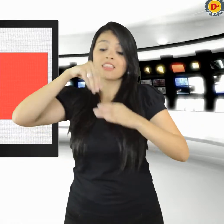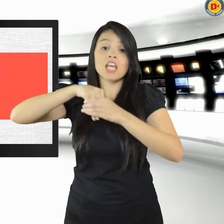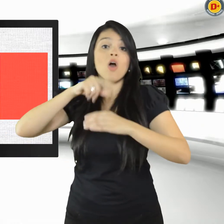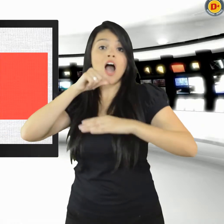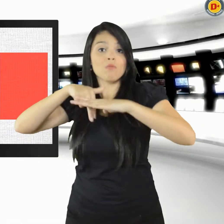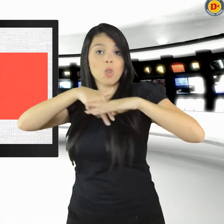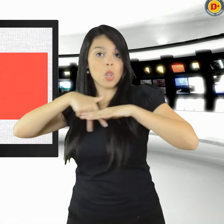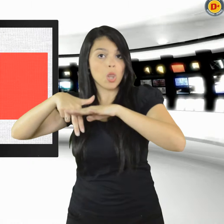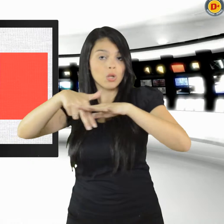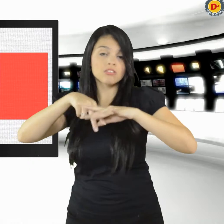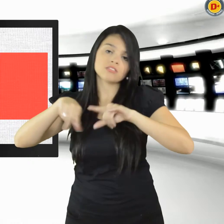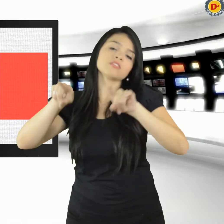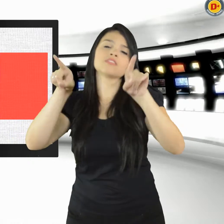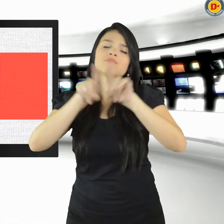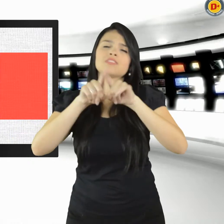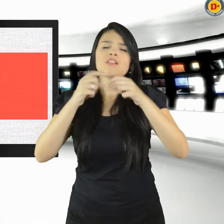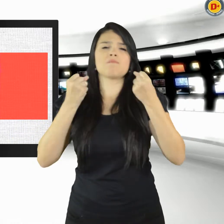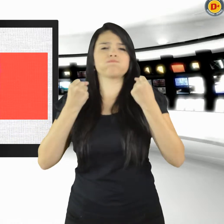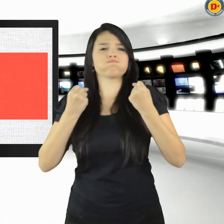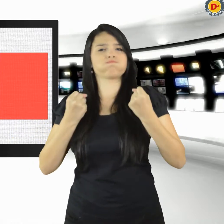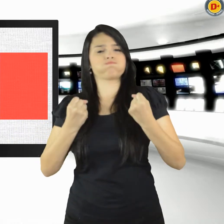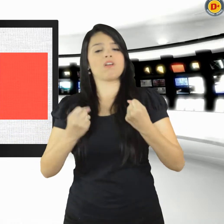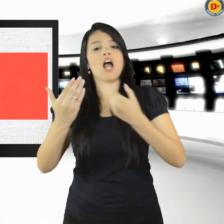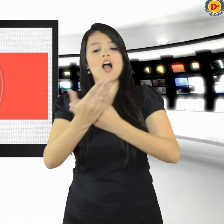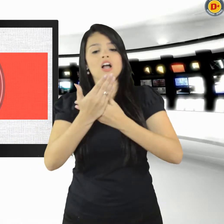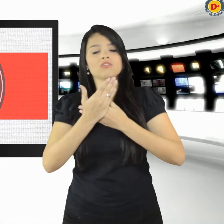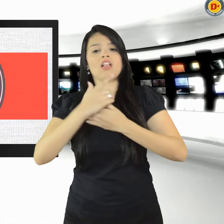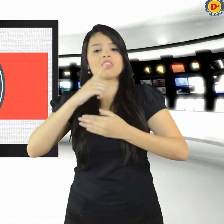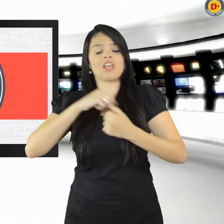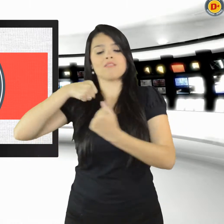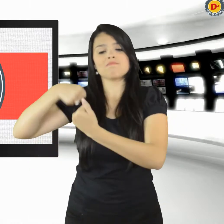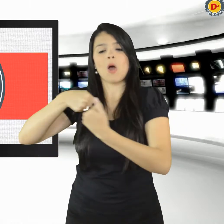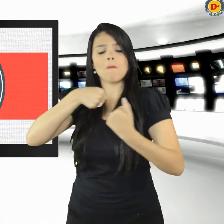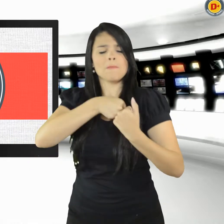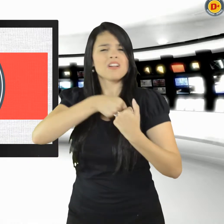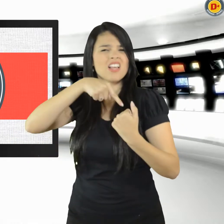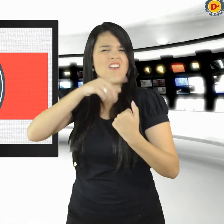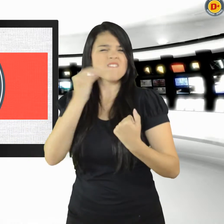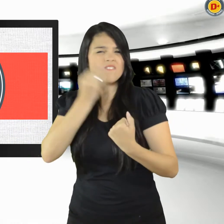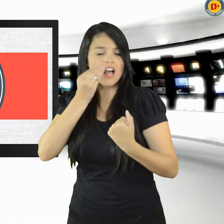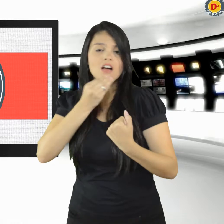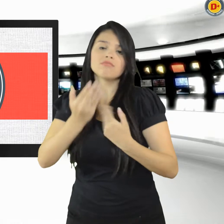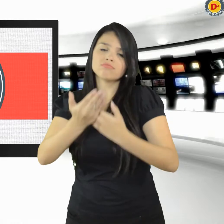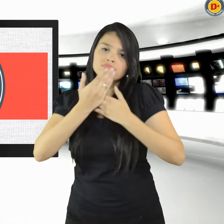a pressão hidrostática ajuda na estabilização das articulações entre aquecidas diminui o